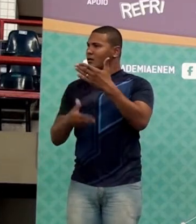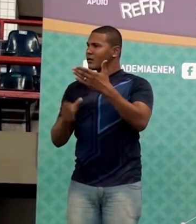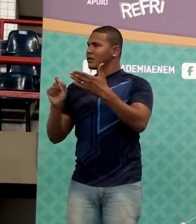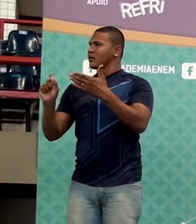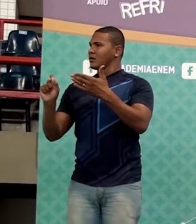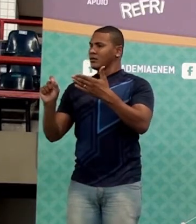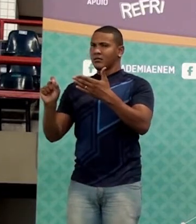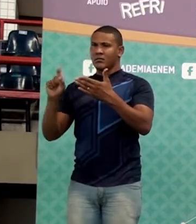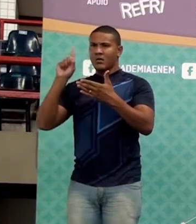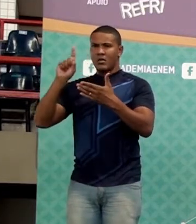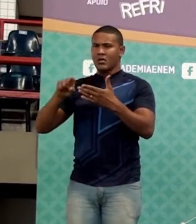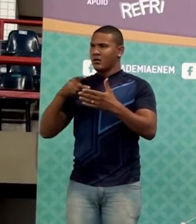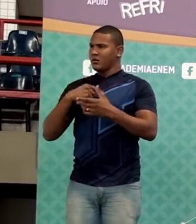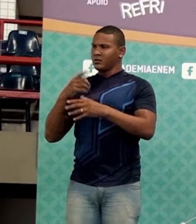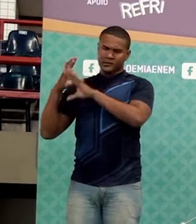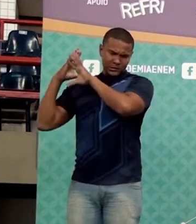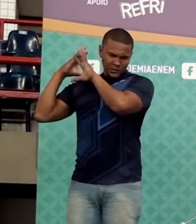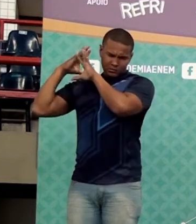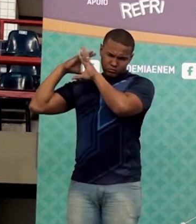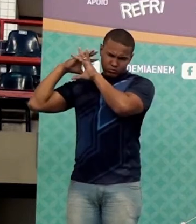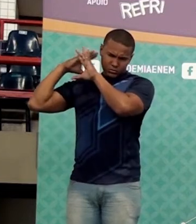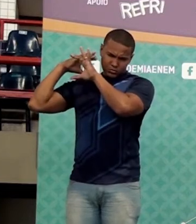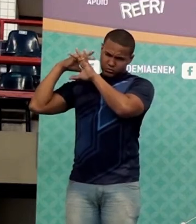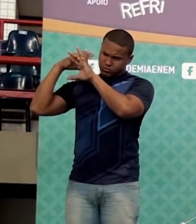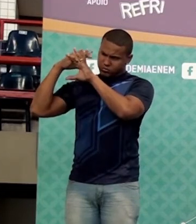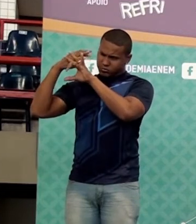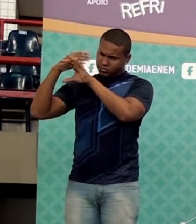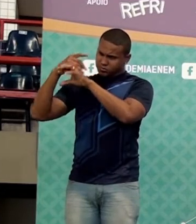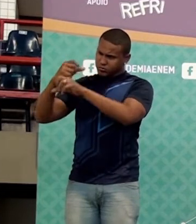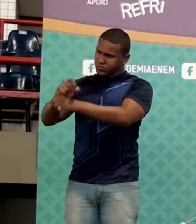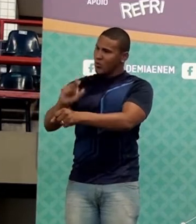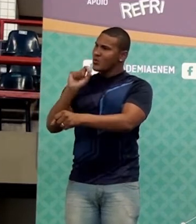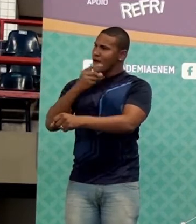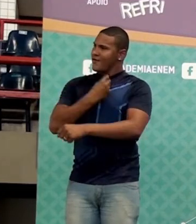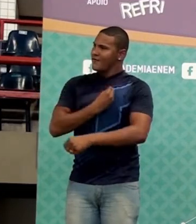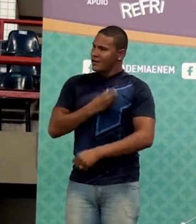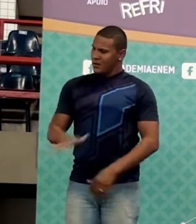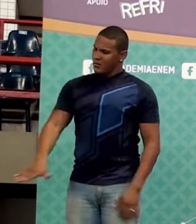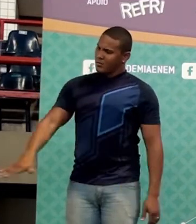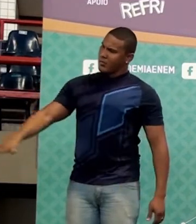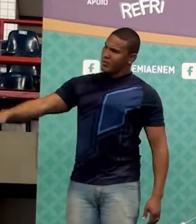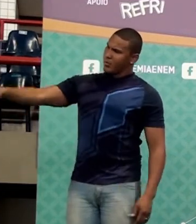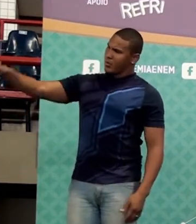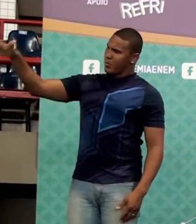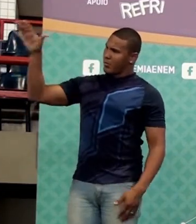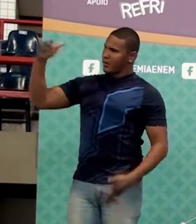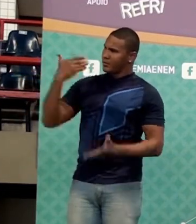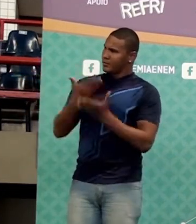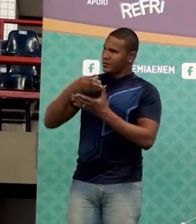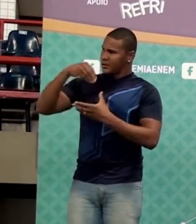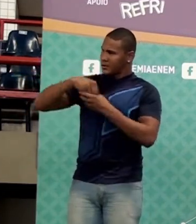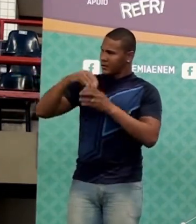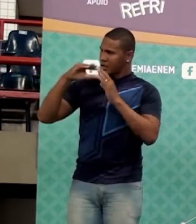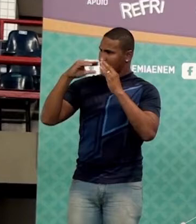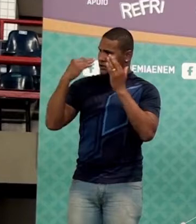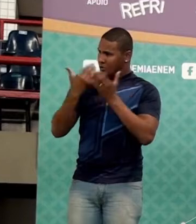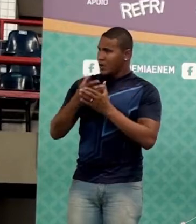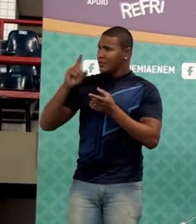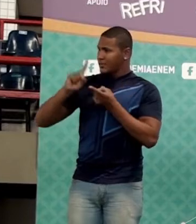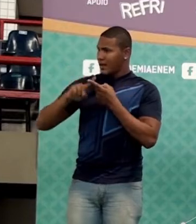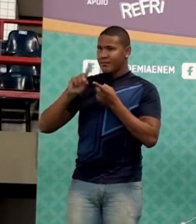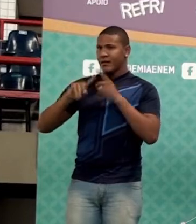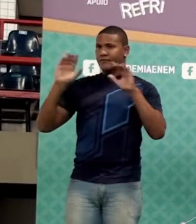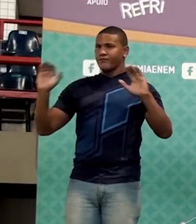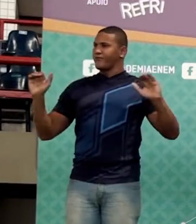resultado de tudo que vocês estudaram na vida, não só dentro da escola, mas